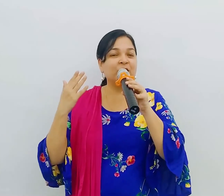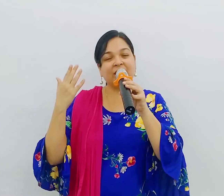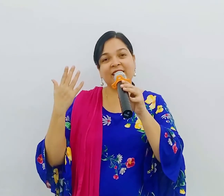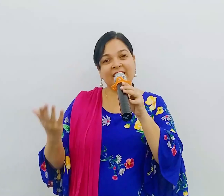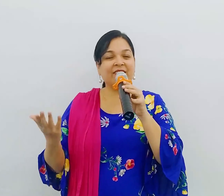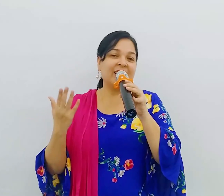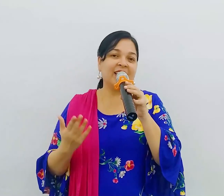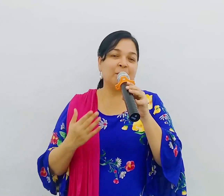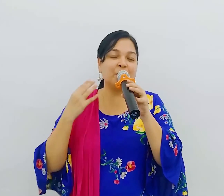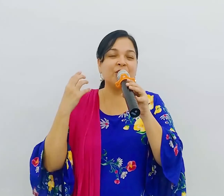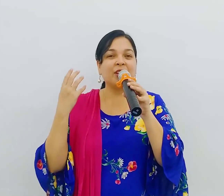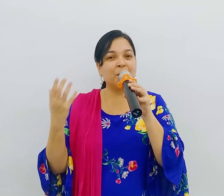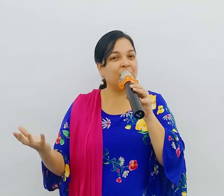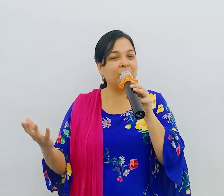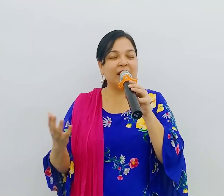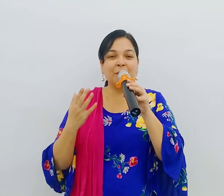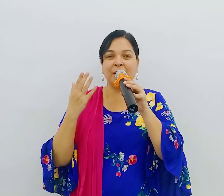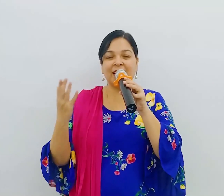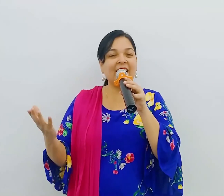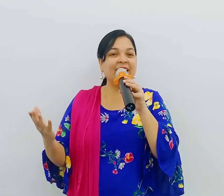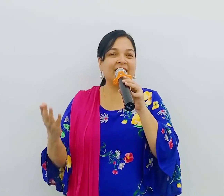করেছি। ঈশ্বরকে ধন্যবাদ দেব, ঈশ্বরের